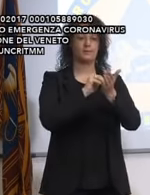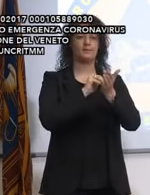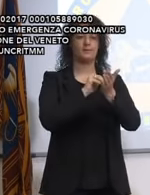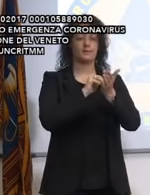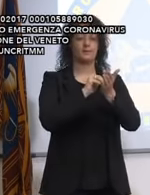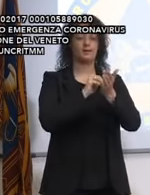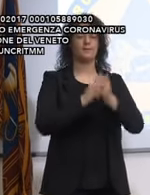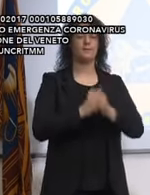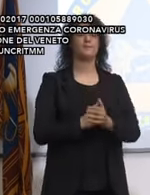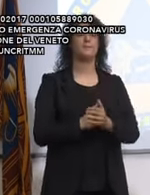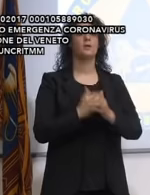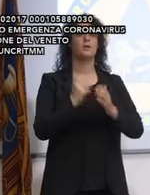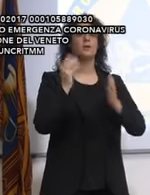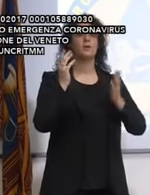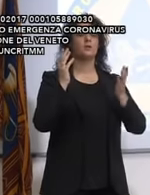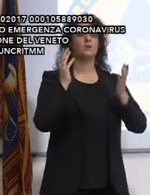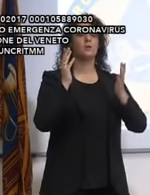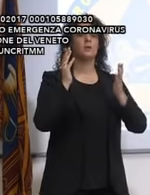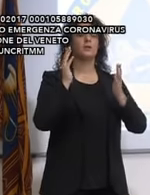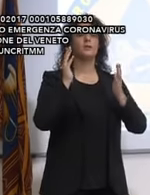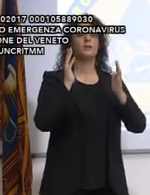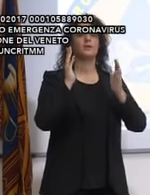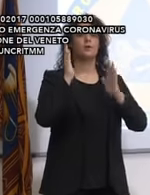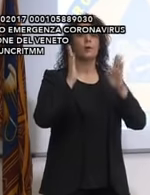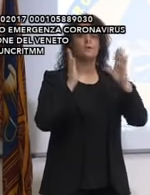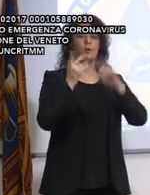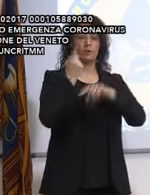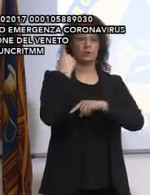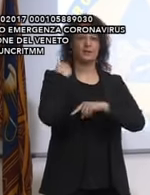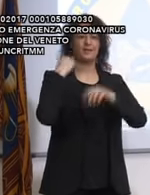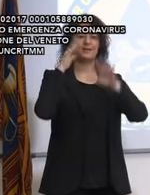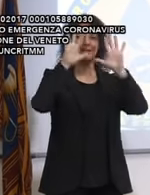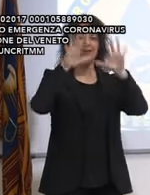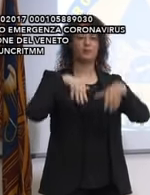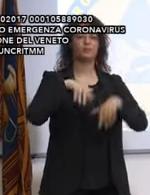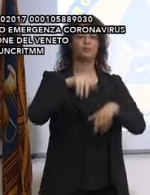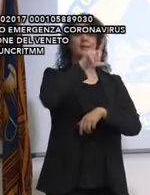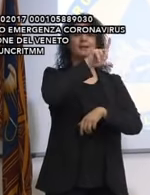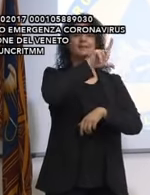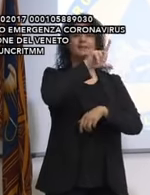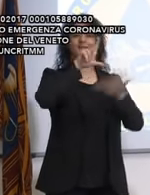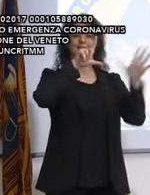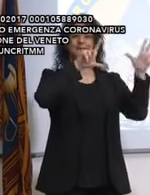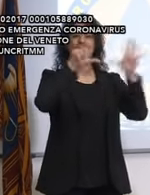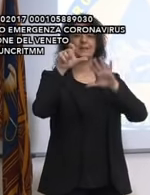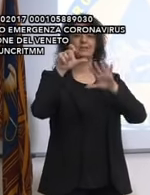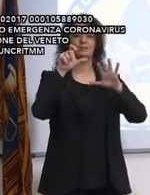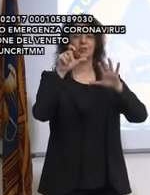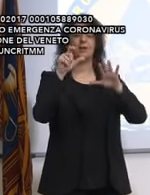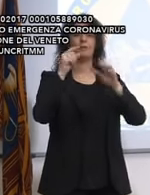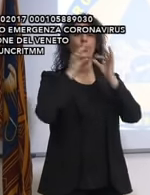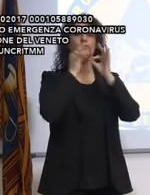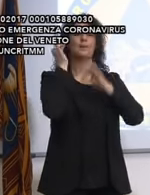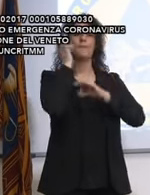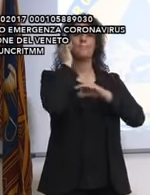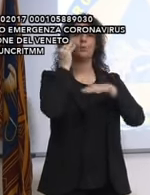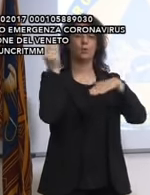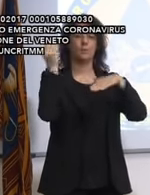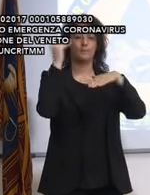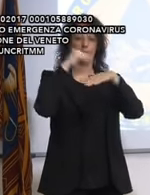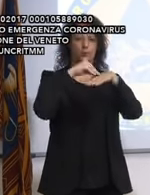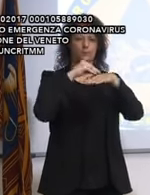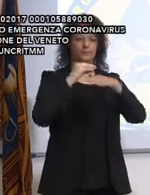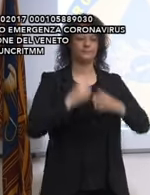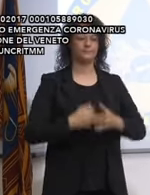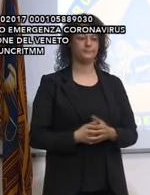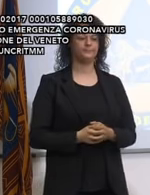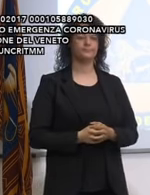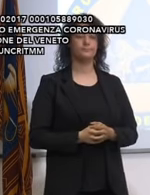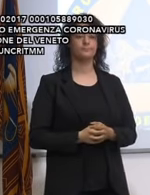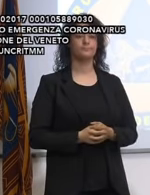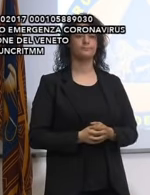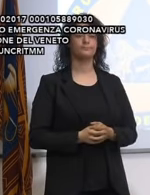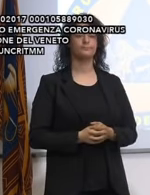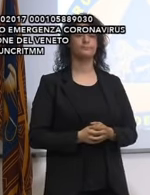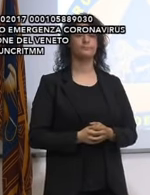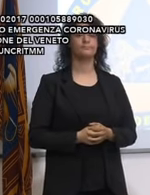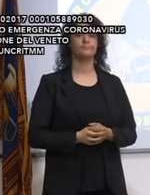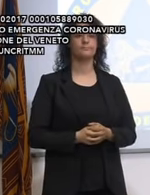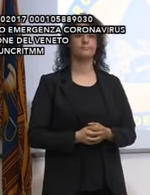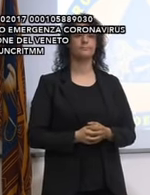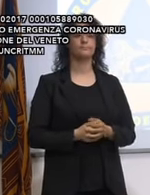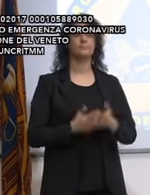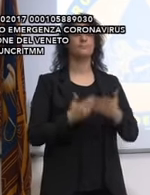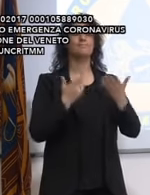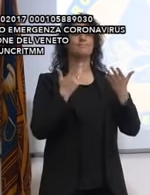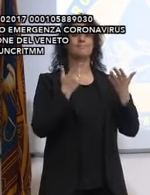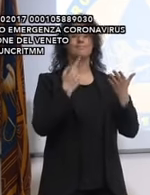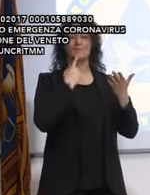tamponi, 10.700 tamponi più di ieri. Qua vi dico subito una cosa, che fino